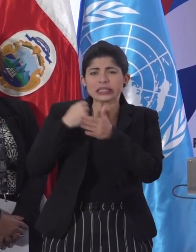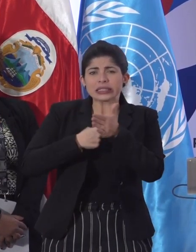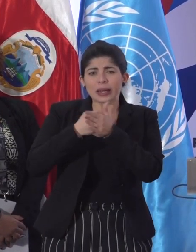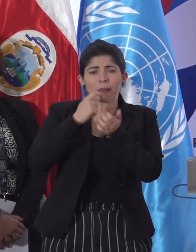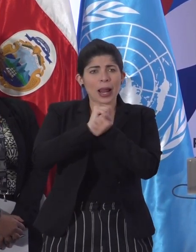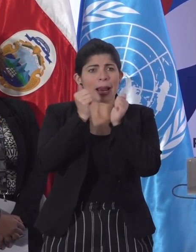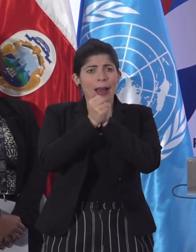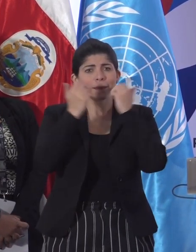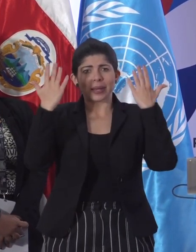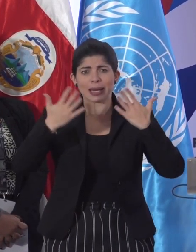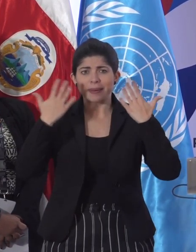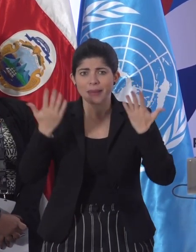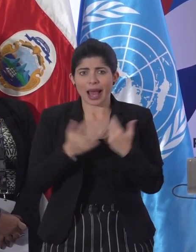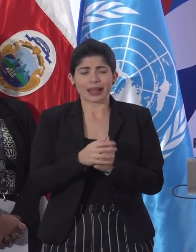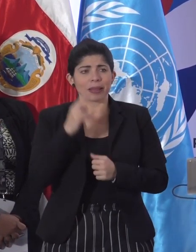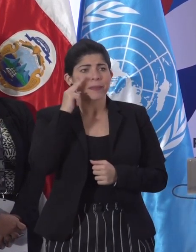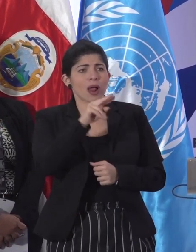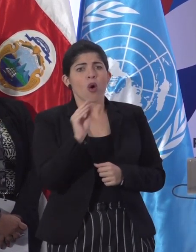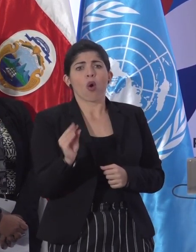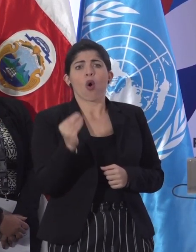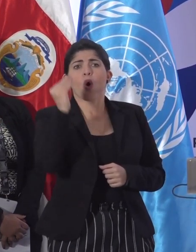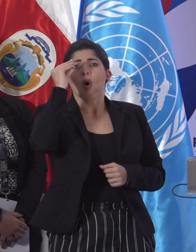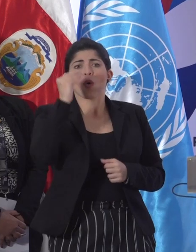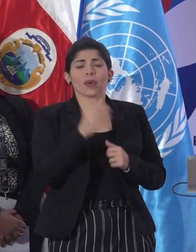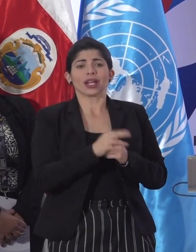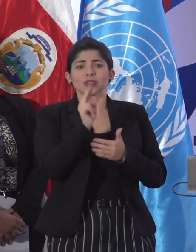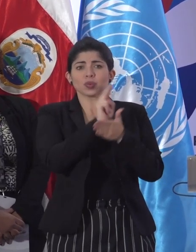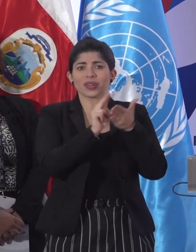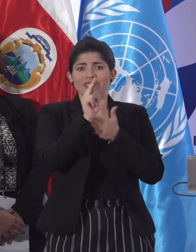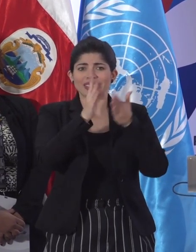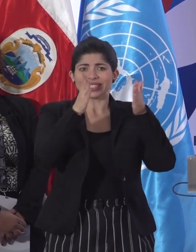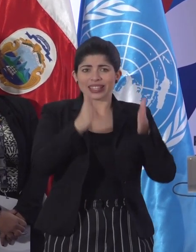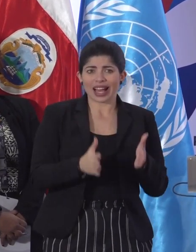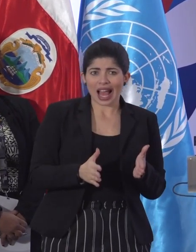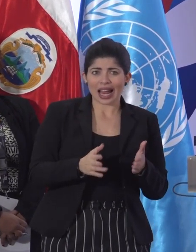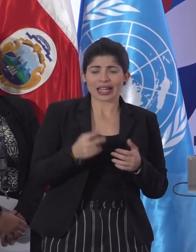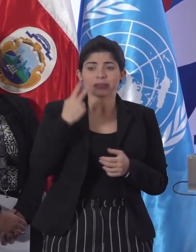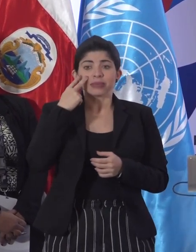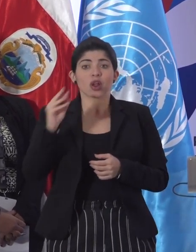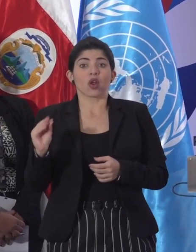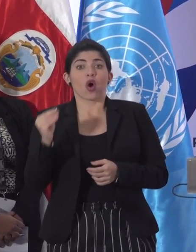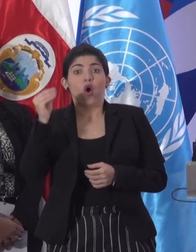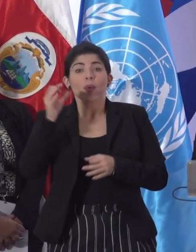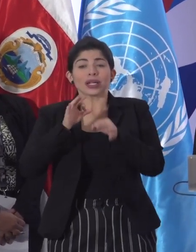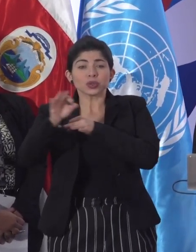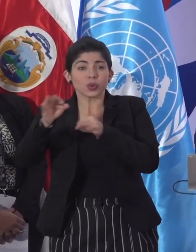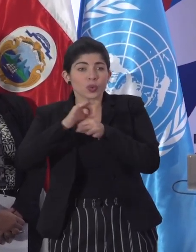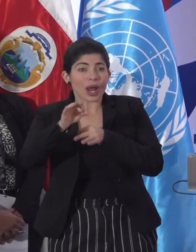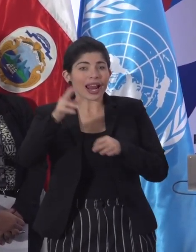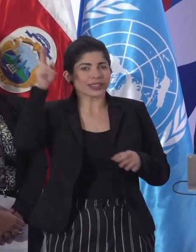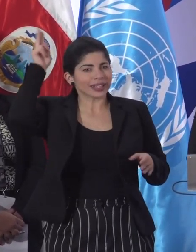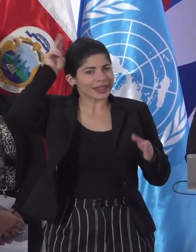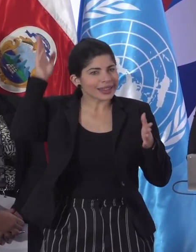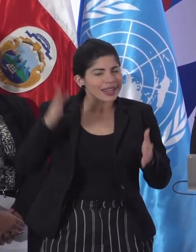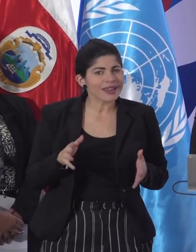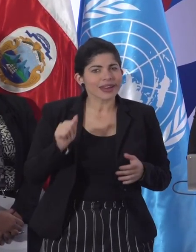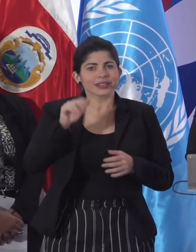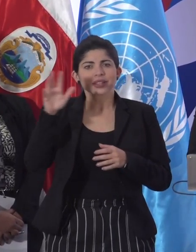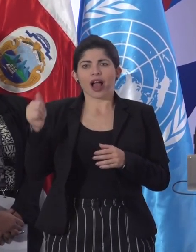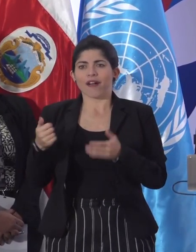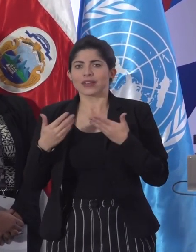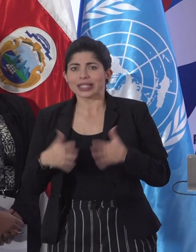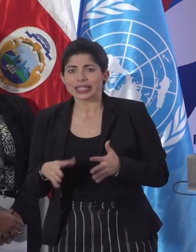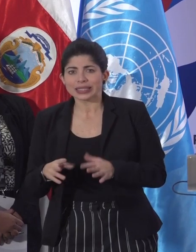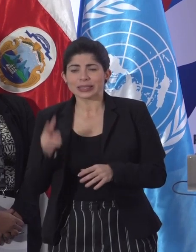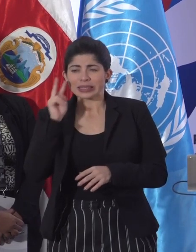cambio climático, miremos a los jóvenes y a las jóvenes universitarias, miremos a los jóvenes rurales, a las indígenas, a las